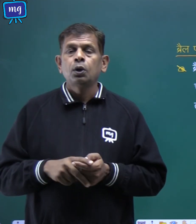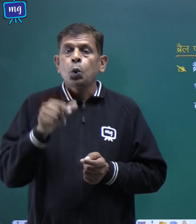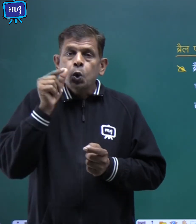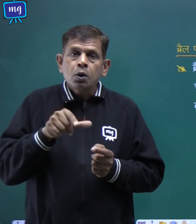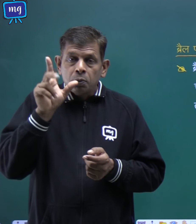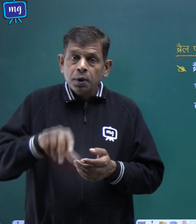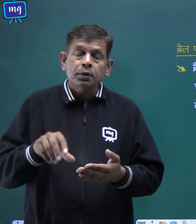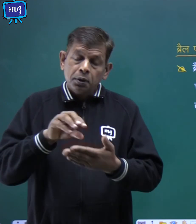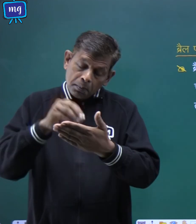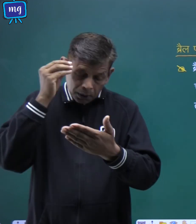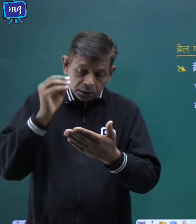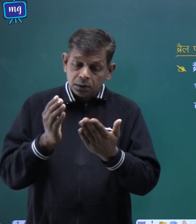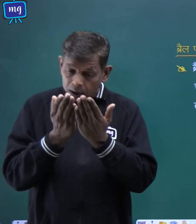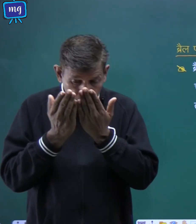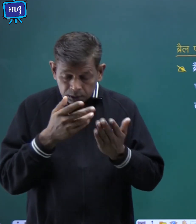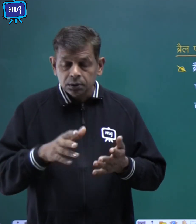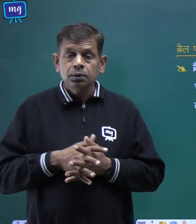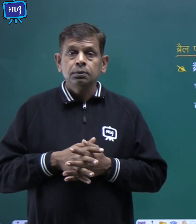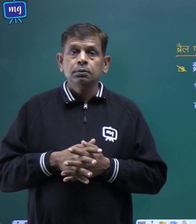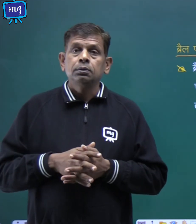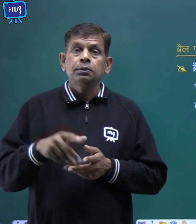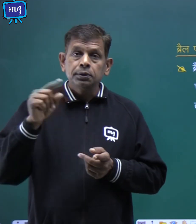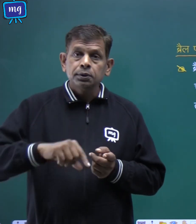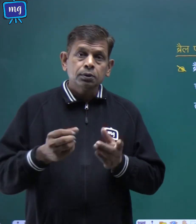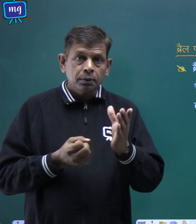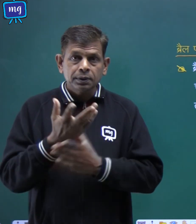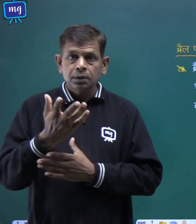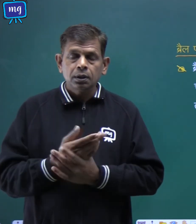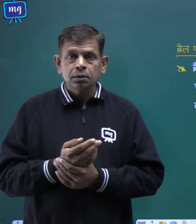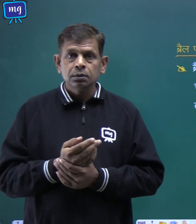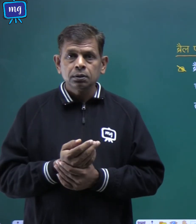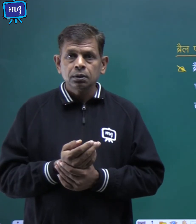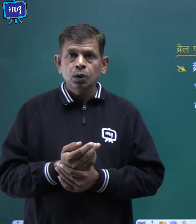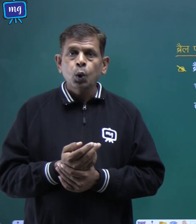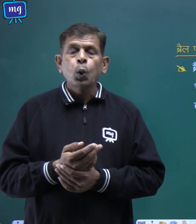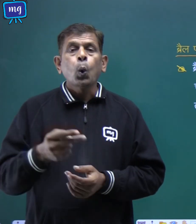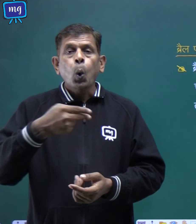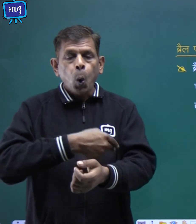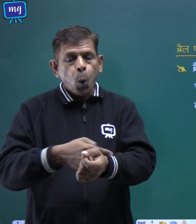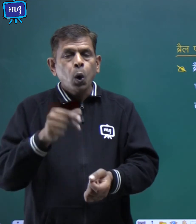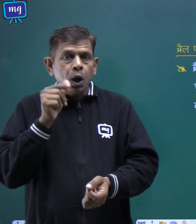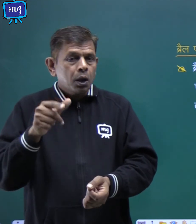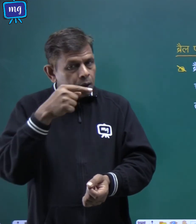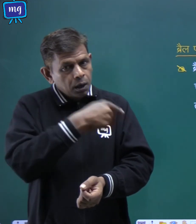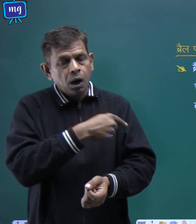व्यक्ति पढ़ सकता है। इसका आविष्कार लुई ब्रेल ने किया था,